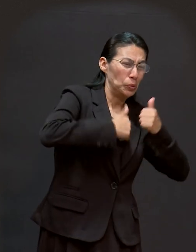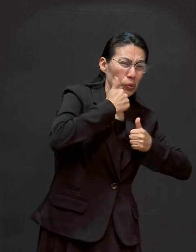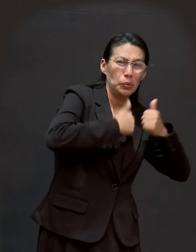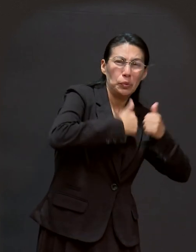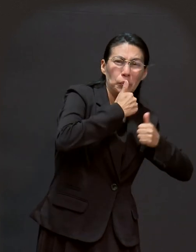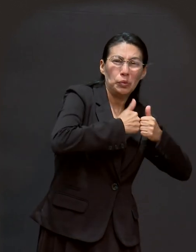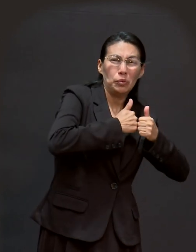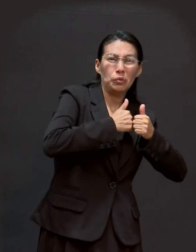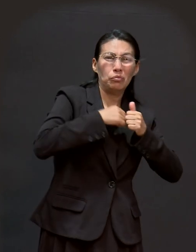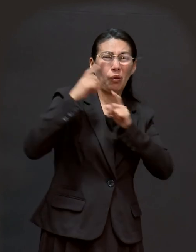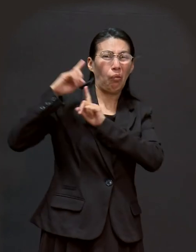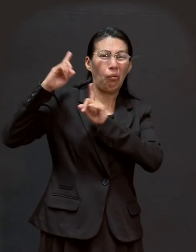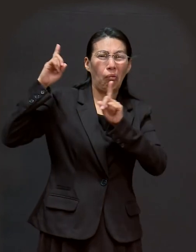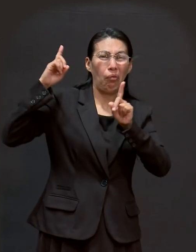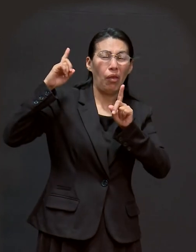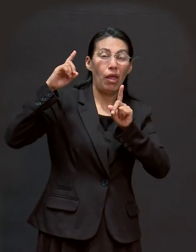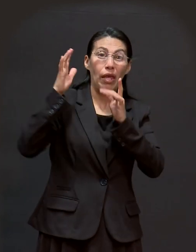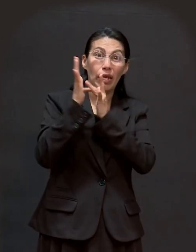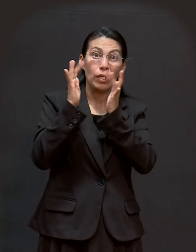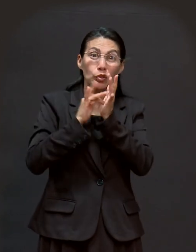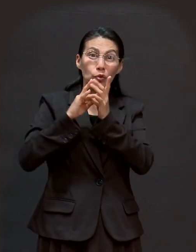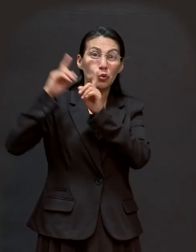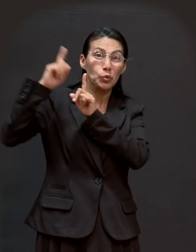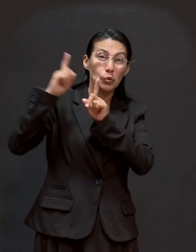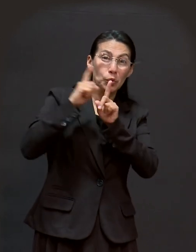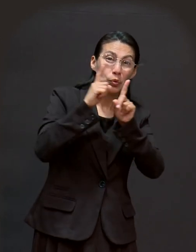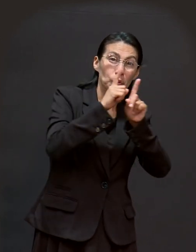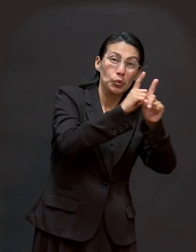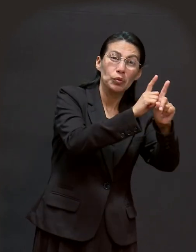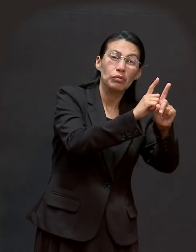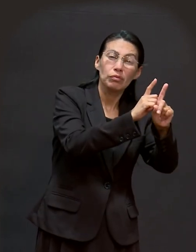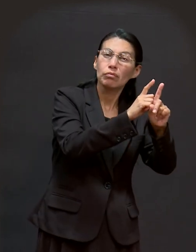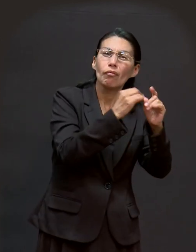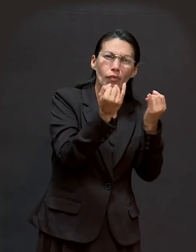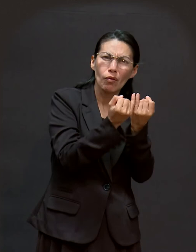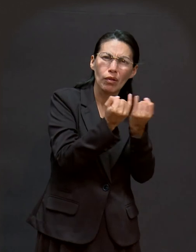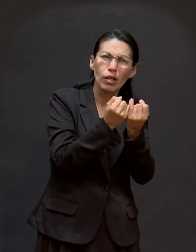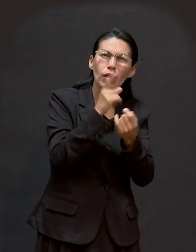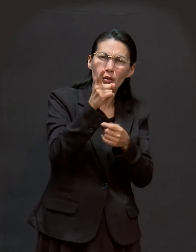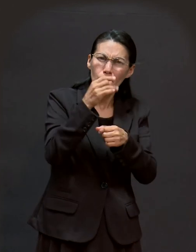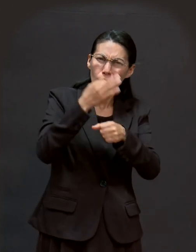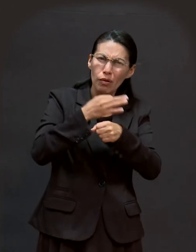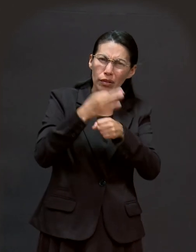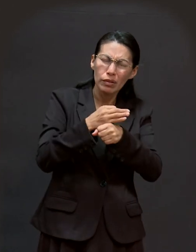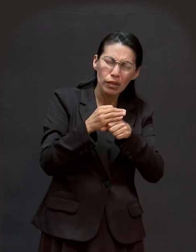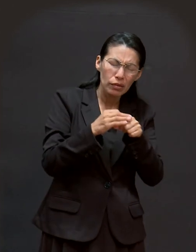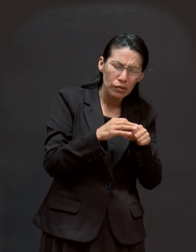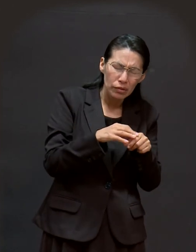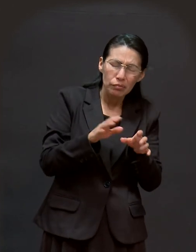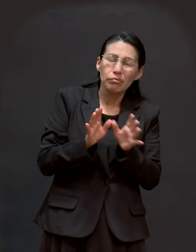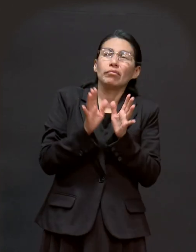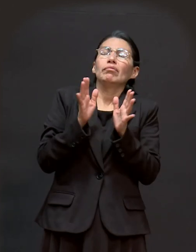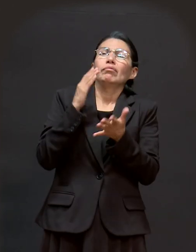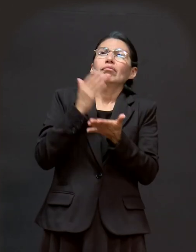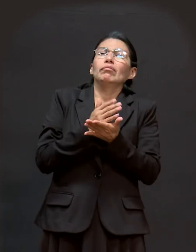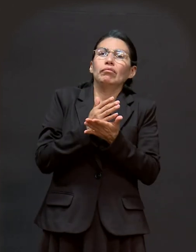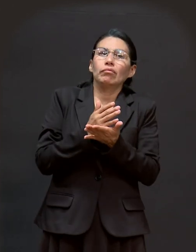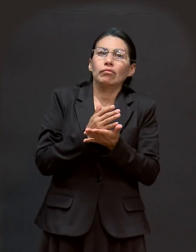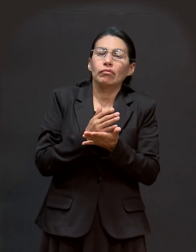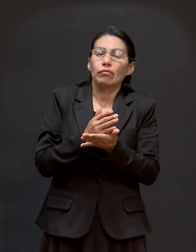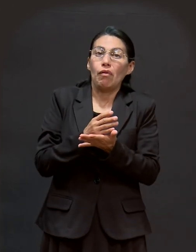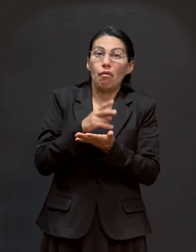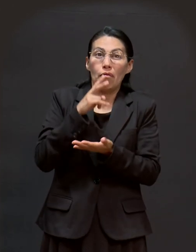jesús ha corrido detrás de ti y si tú te volteas en este momento vas a ver a jesús con sus brazos abiertos